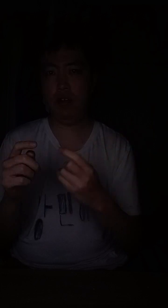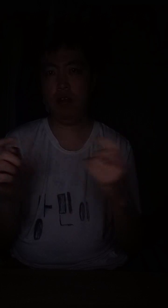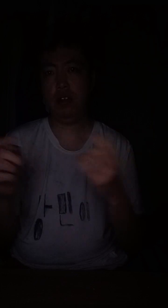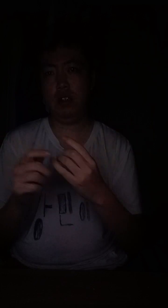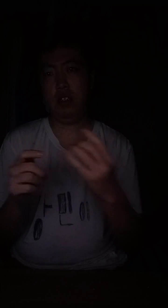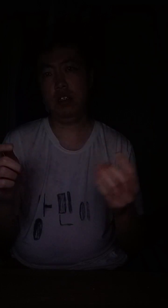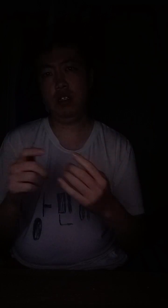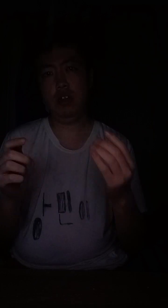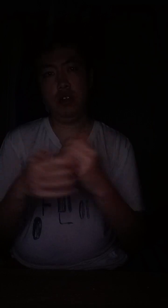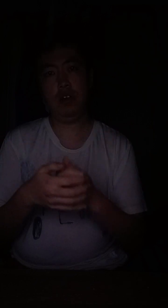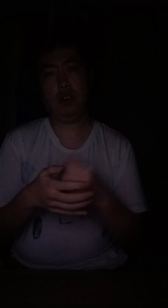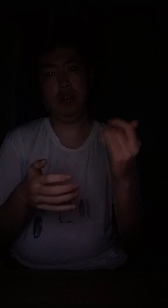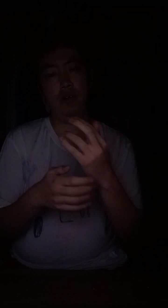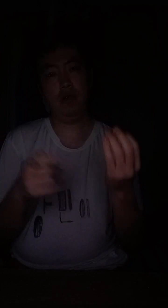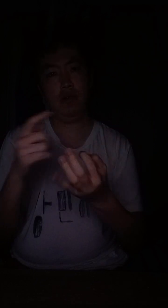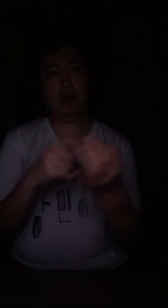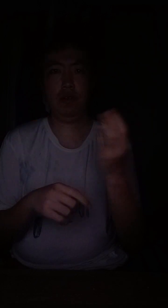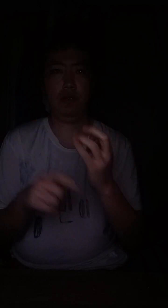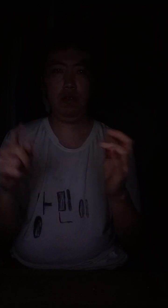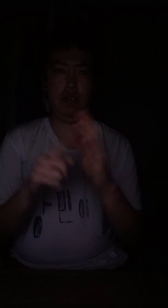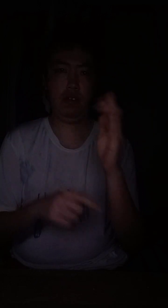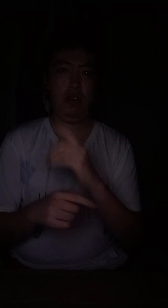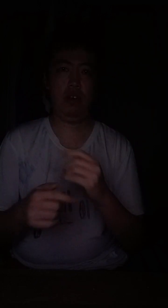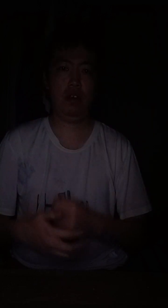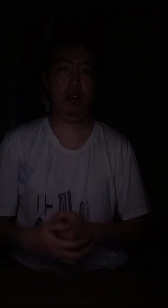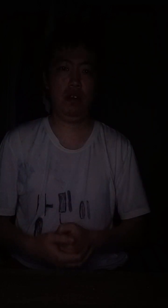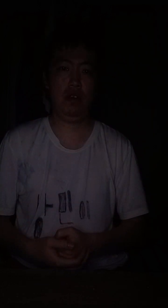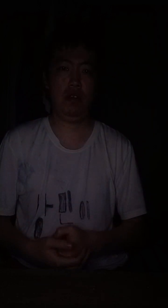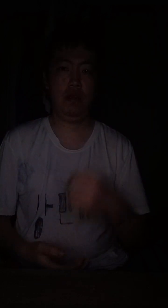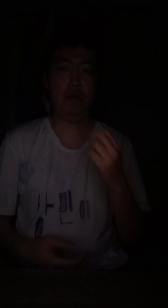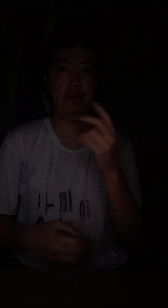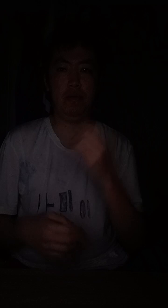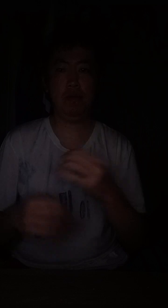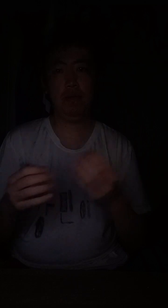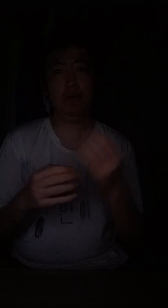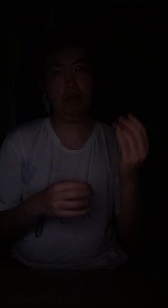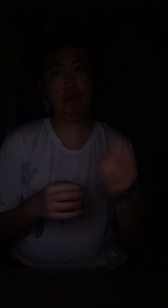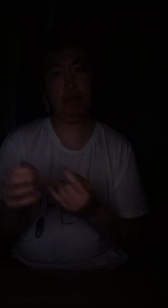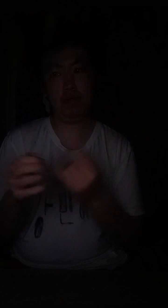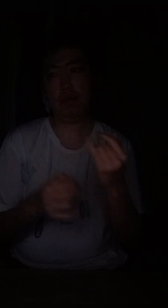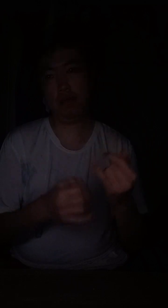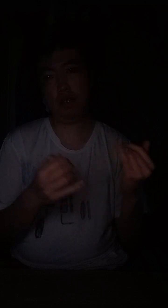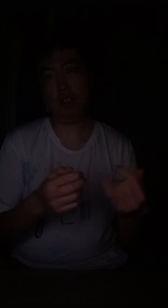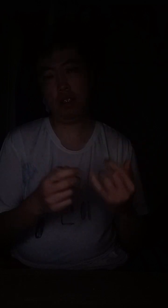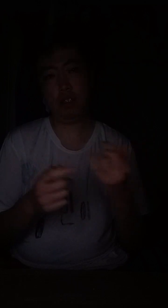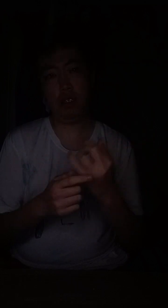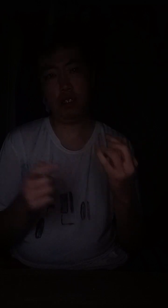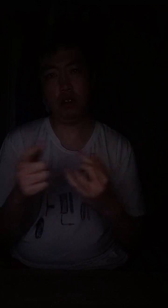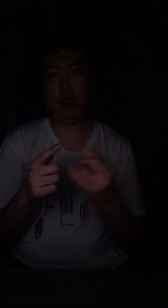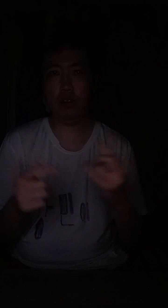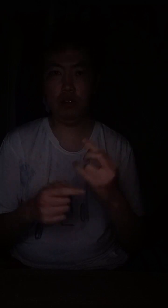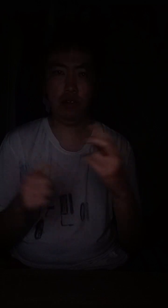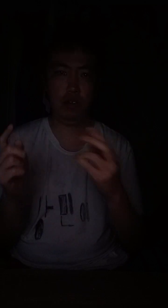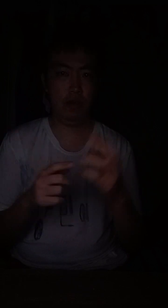사퇴를 촉구하며 임명을 반대했기 때문입니다. 박 사장이 올해 2월 윤 대통령 신년 대담에서 김건희